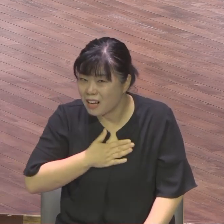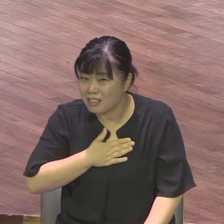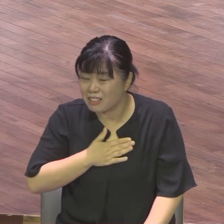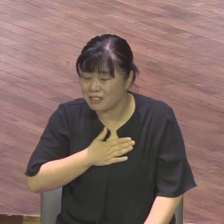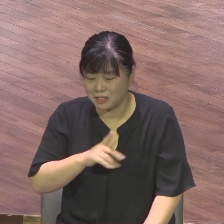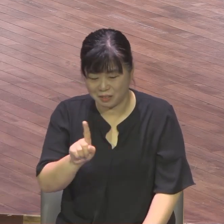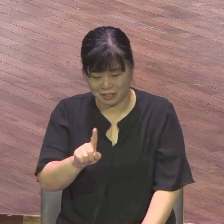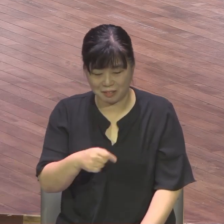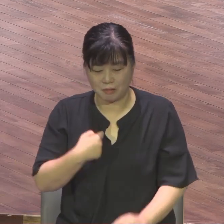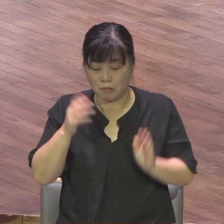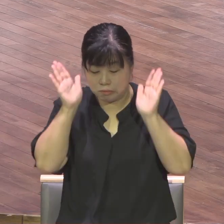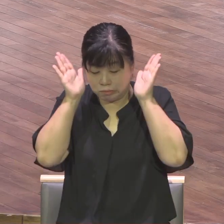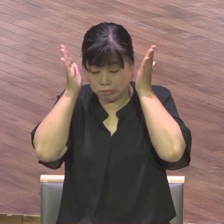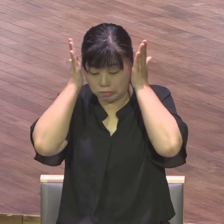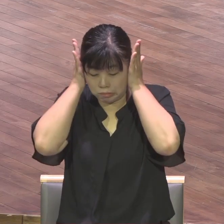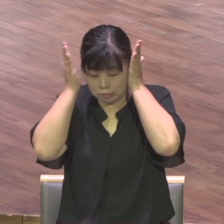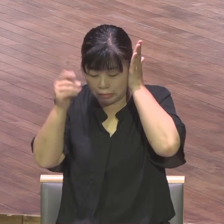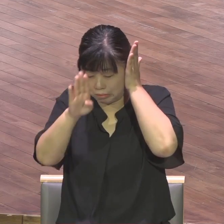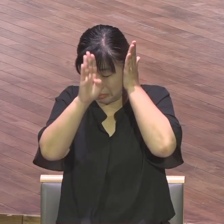객관성이 없어요.